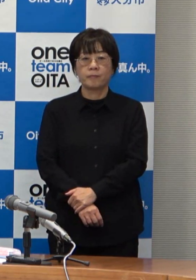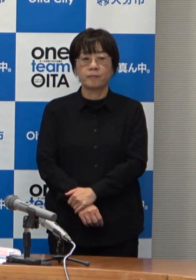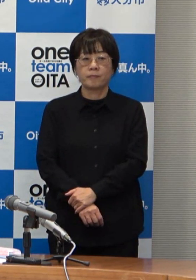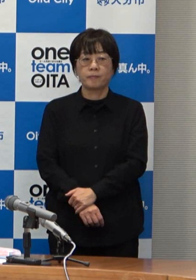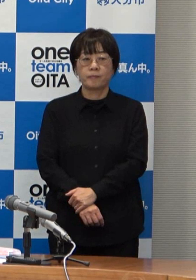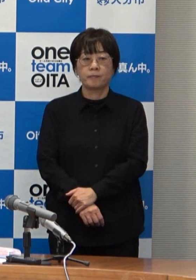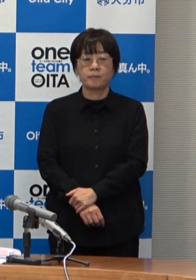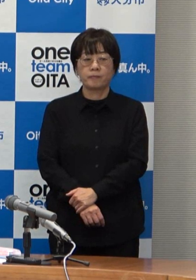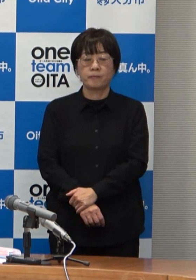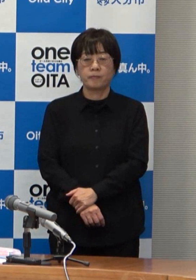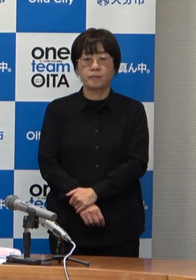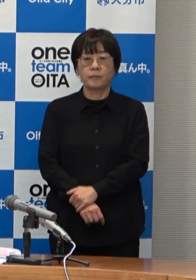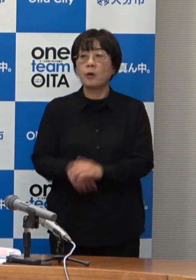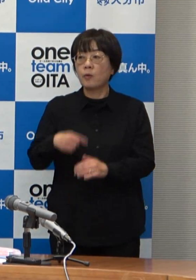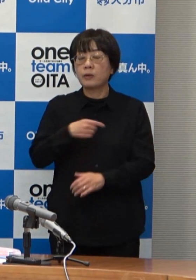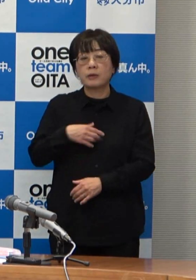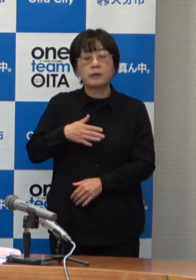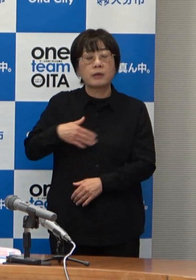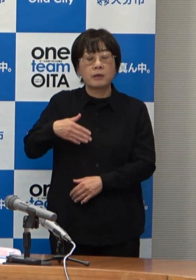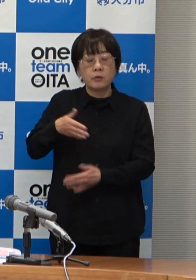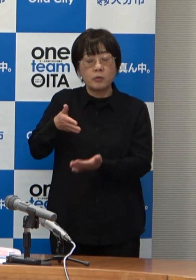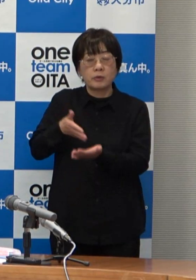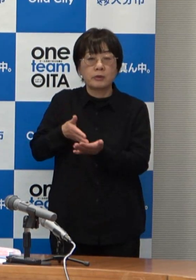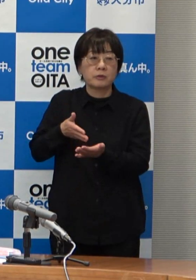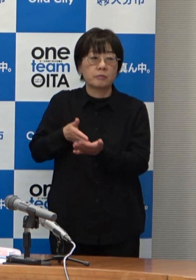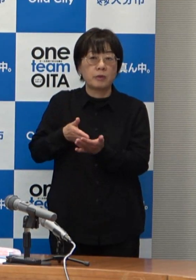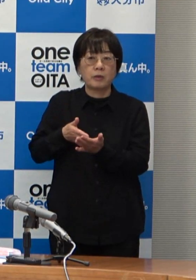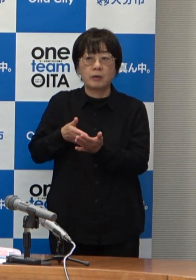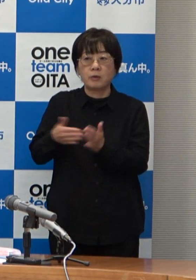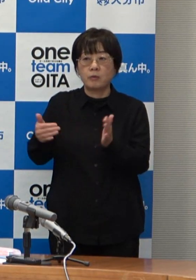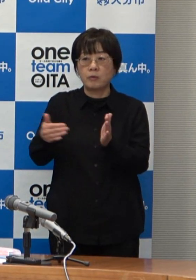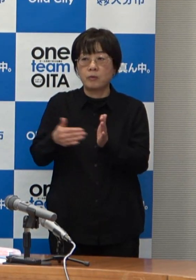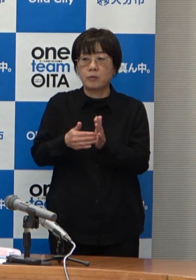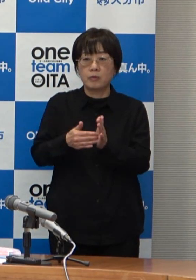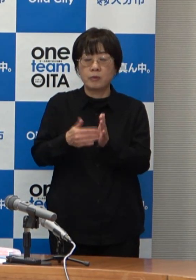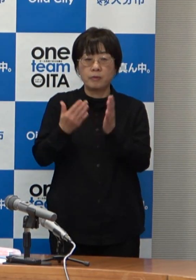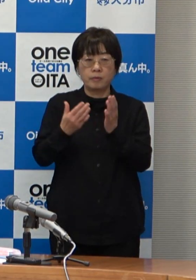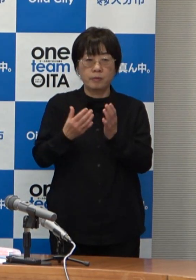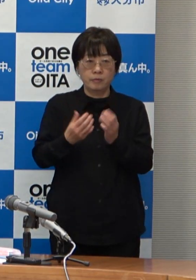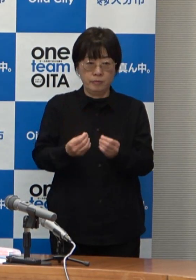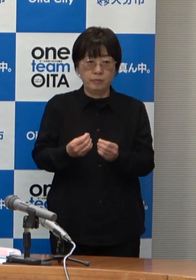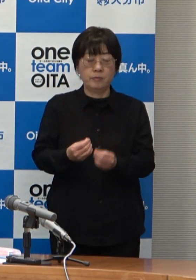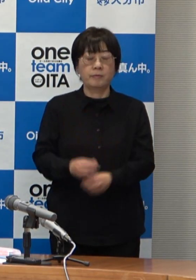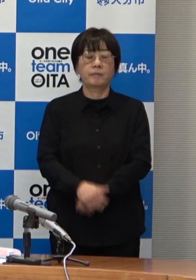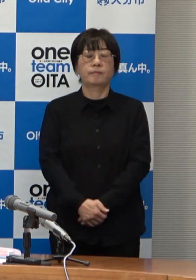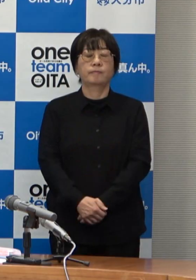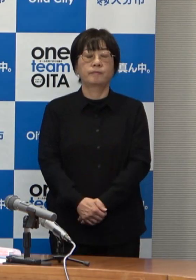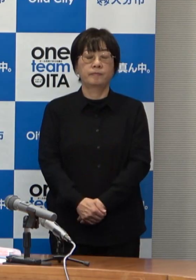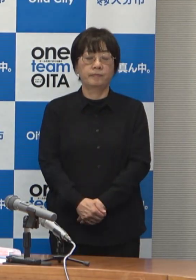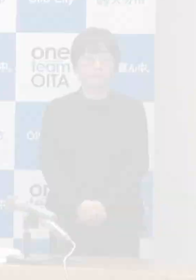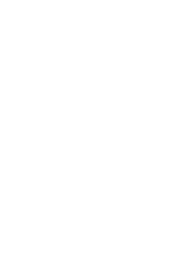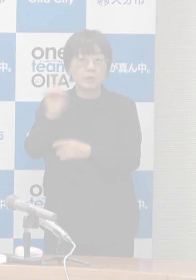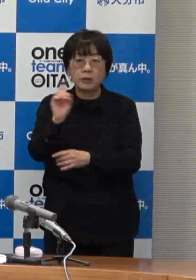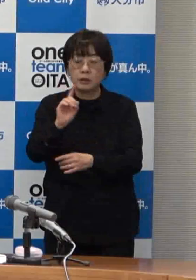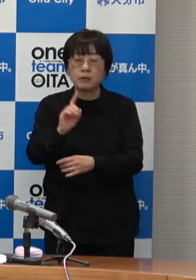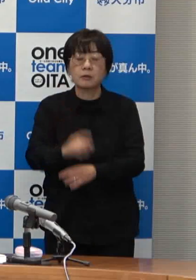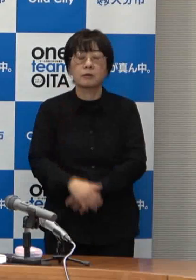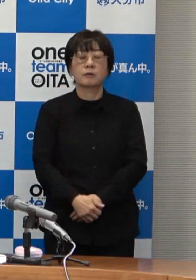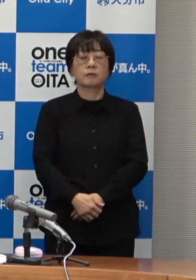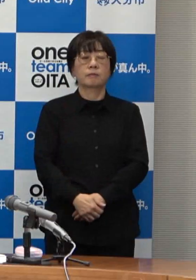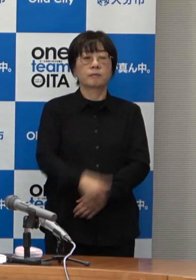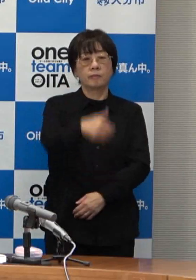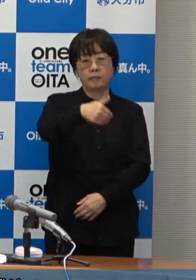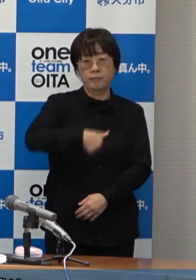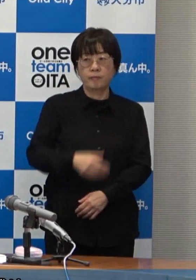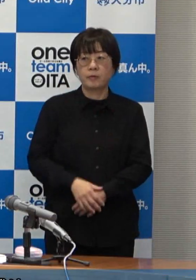です私の方からはそこまでえにしておきます